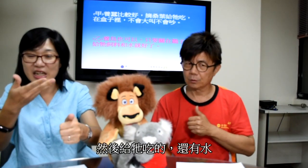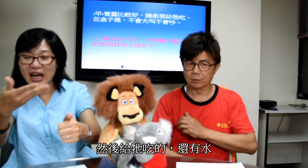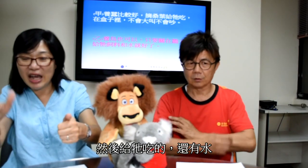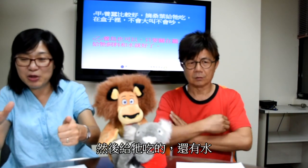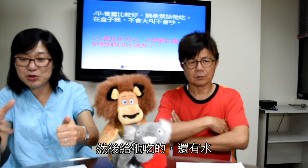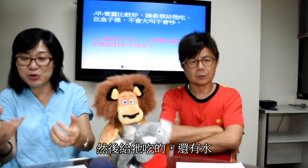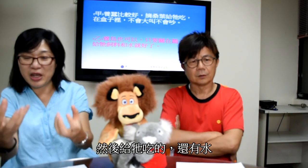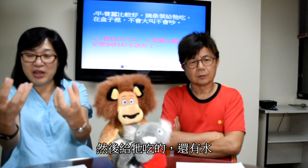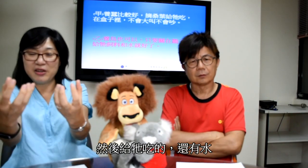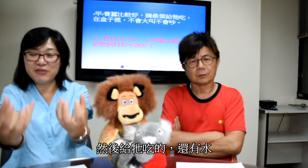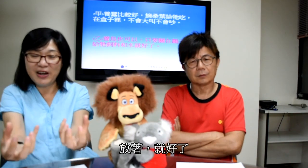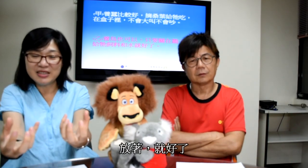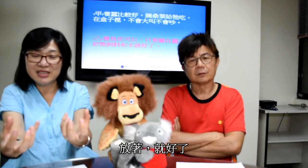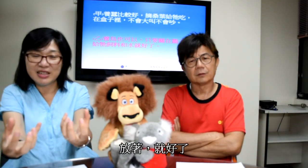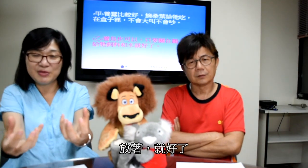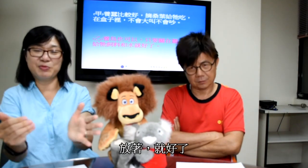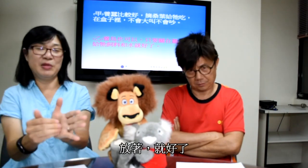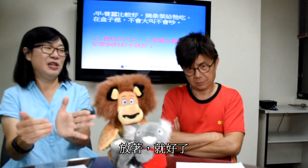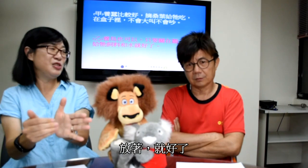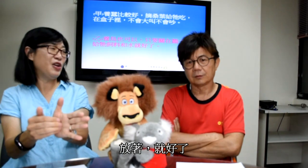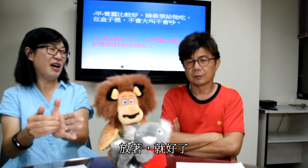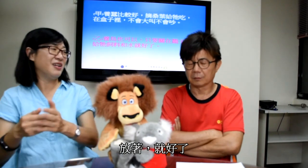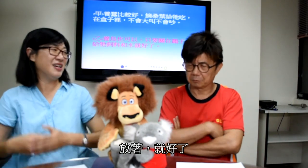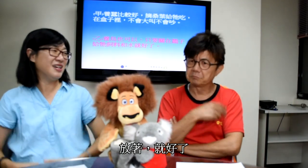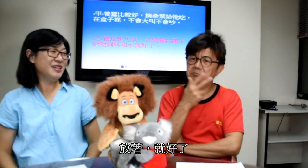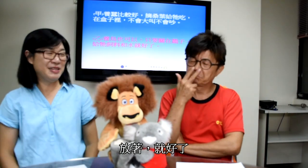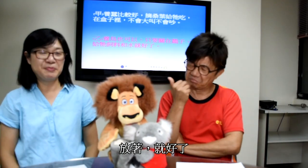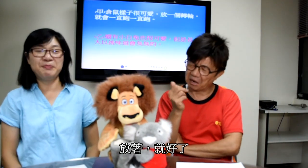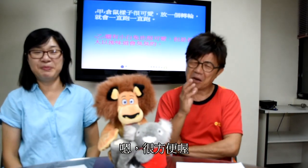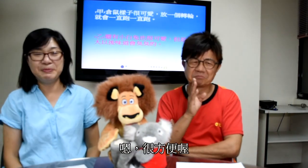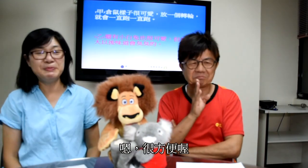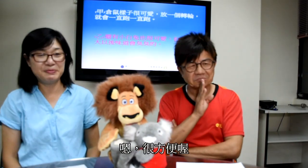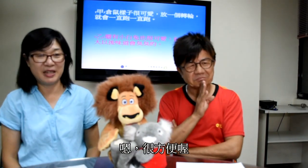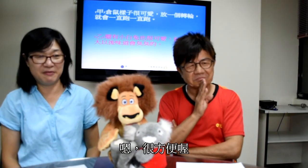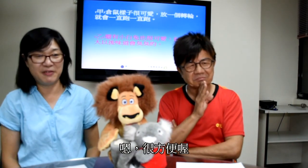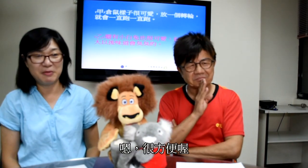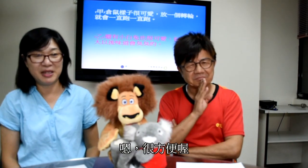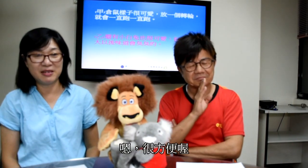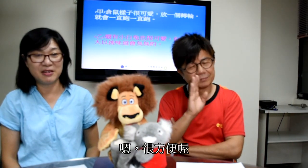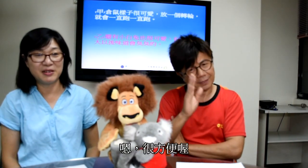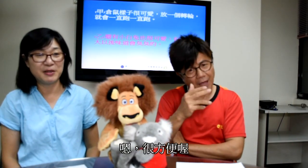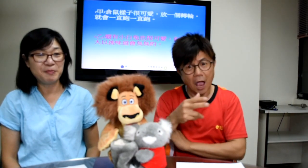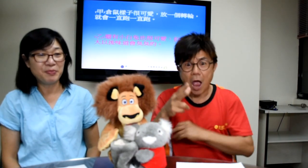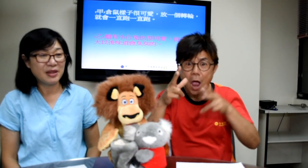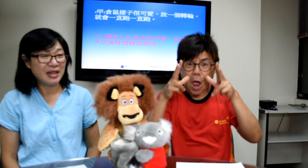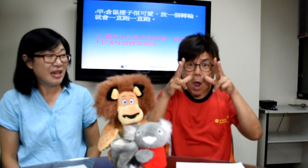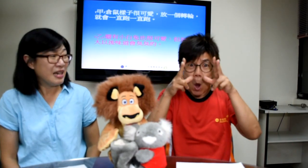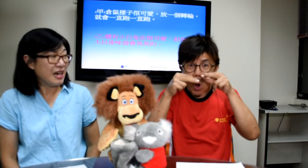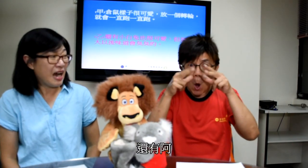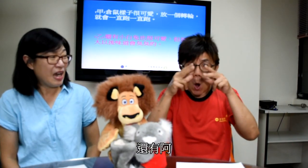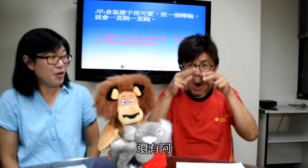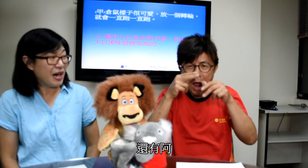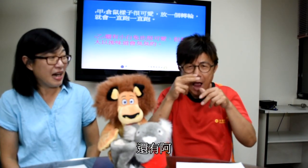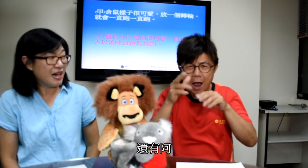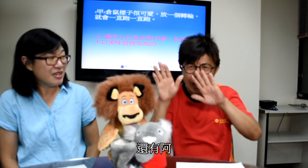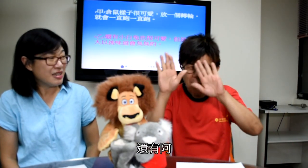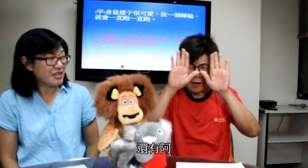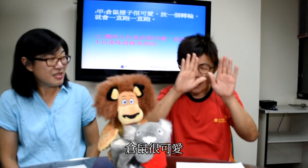还有水放着就好了，嗯，很方便哦。还有啊，